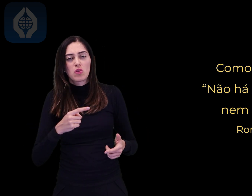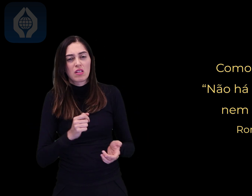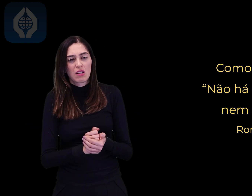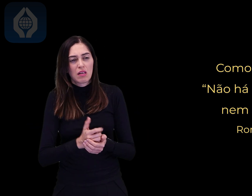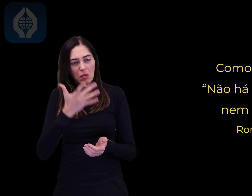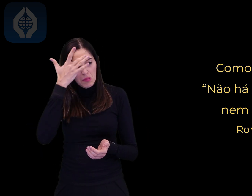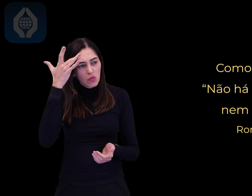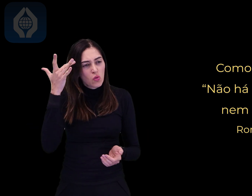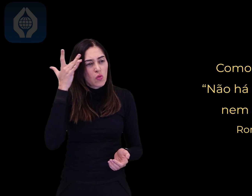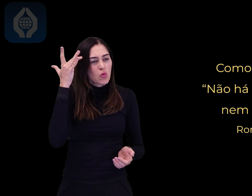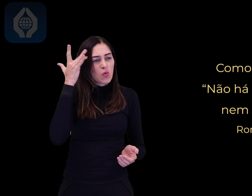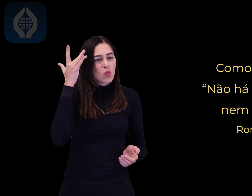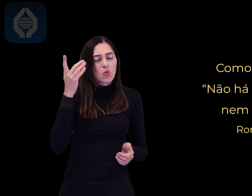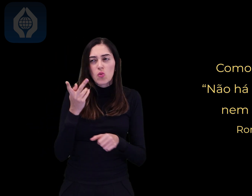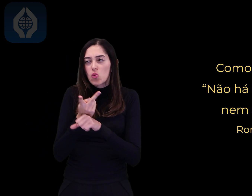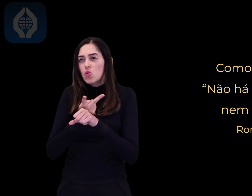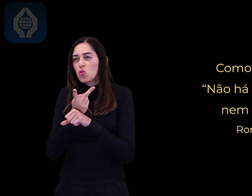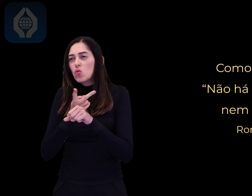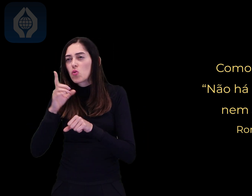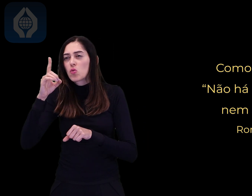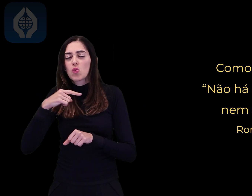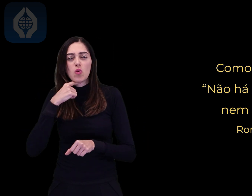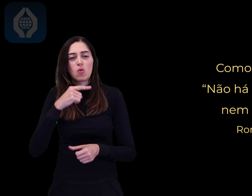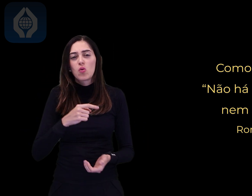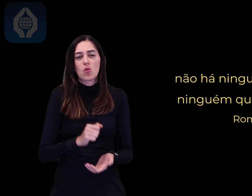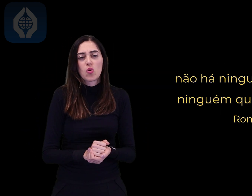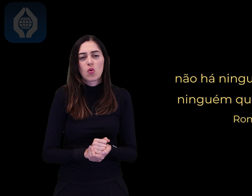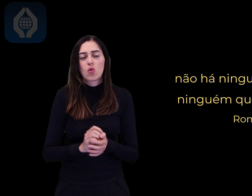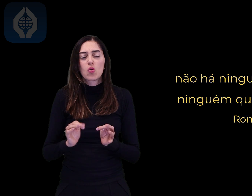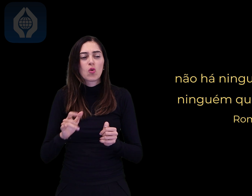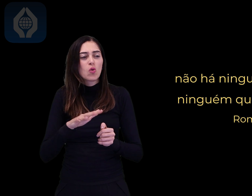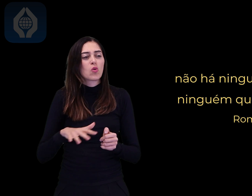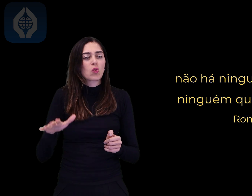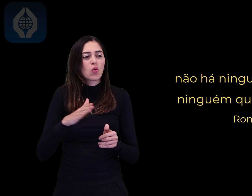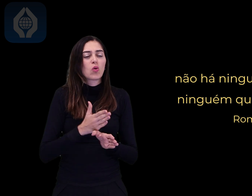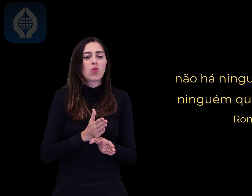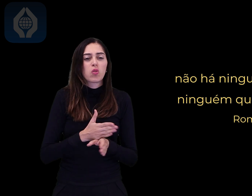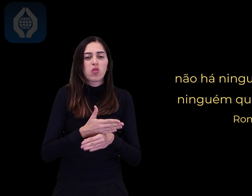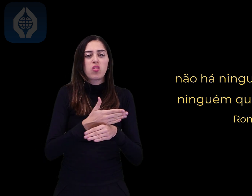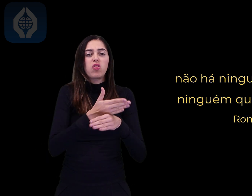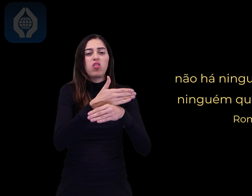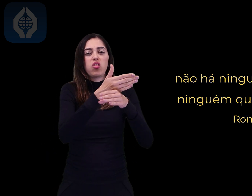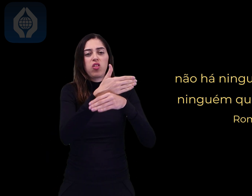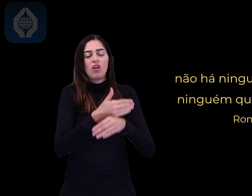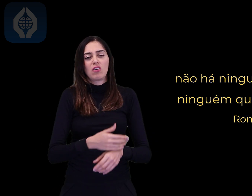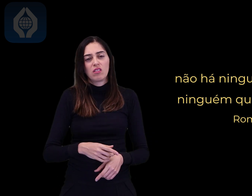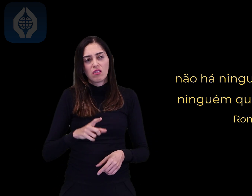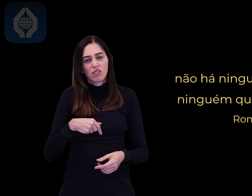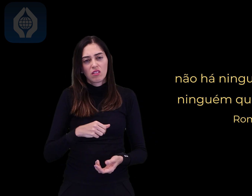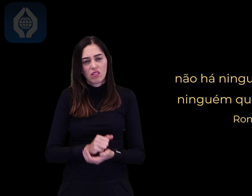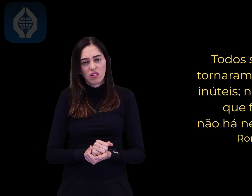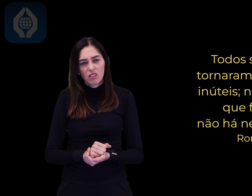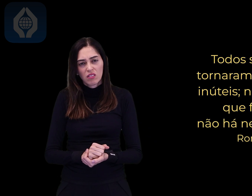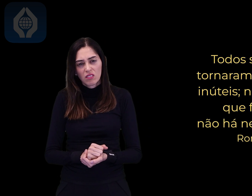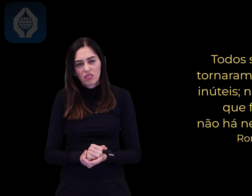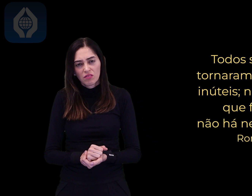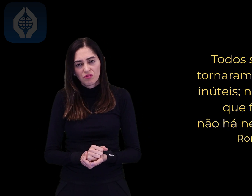nenhum sequer. Não há ninguém que entenda, ninguém que busque a Deus. Todos se desviaram, tornaram-se juntamente